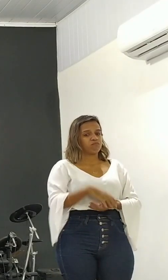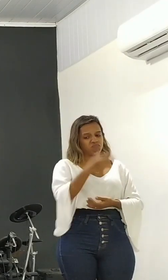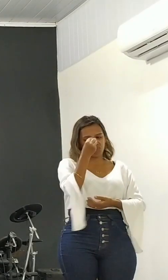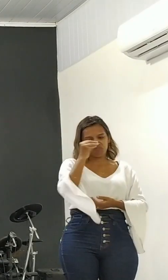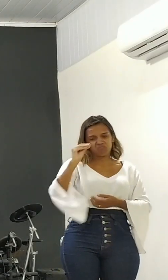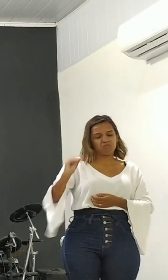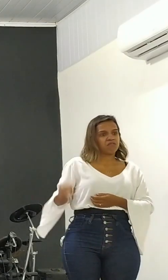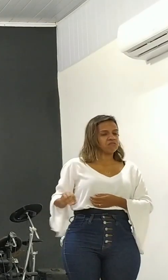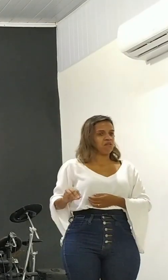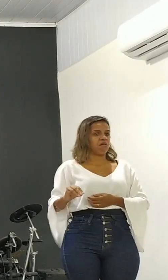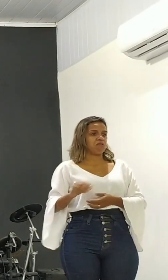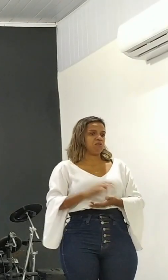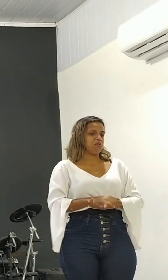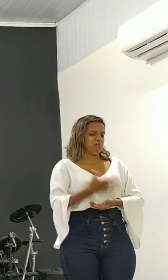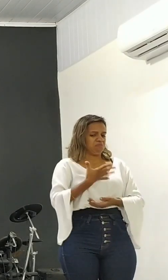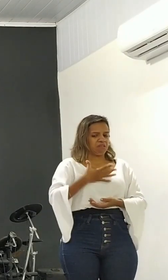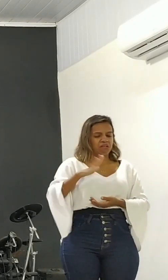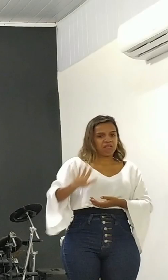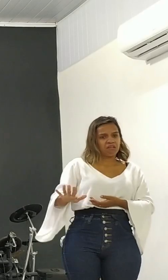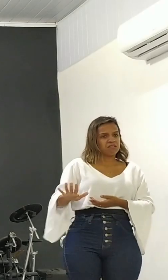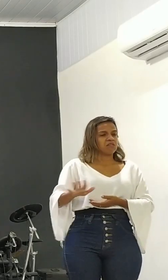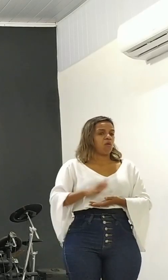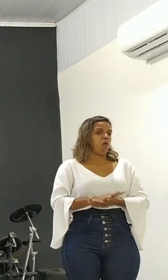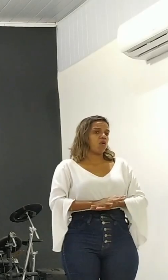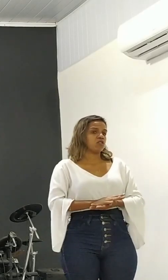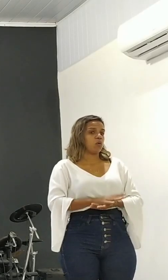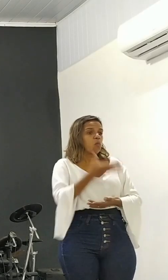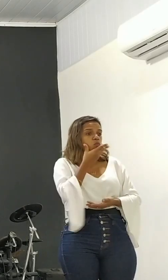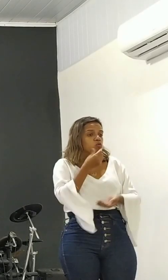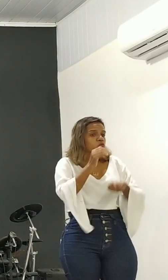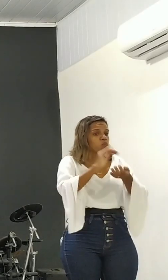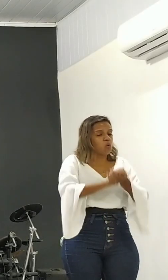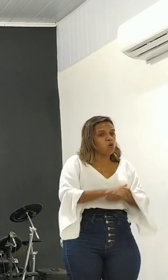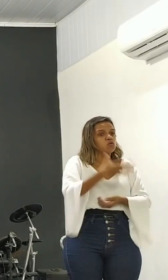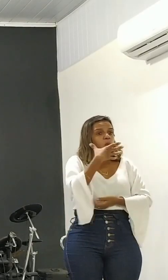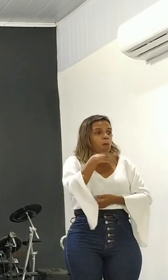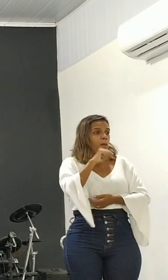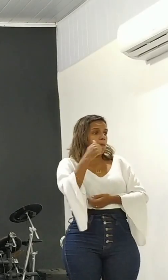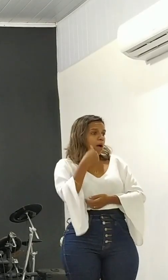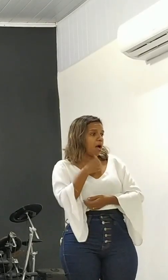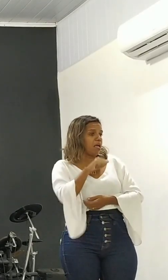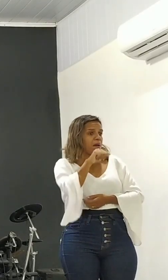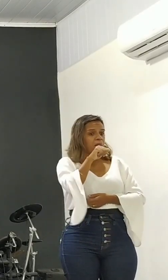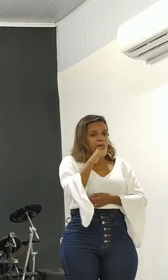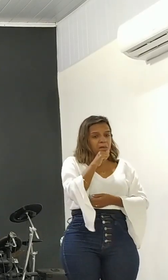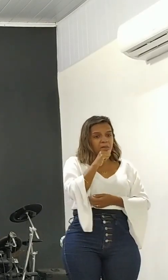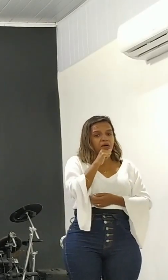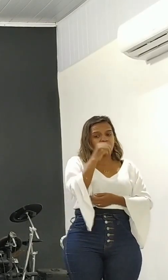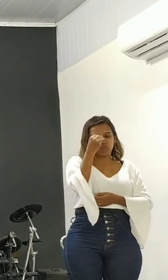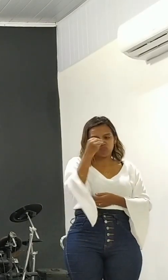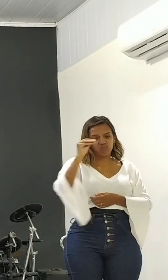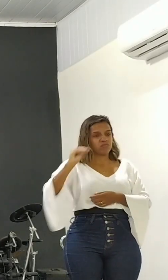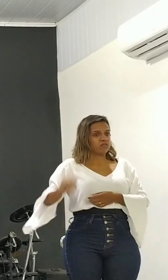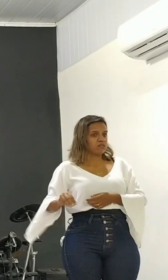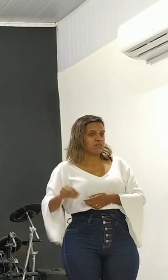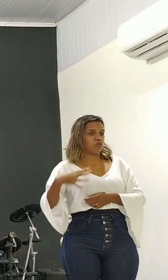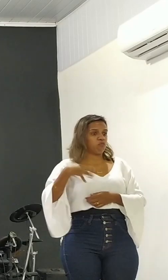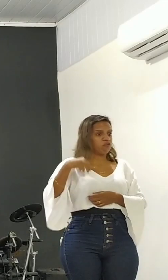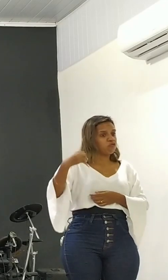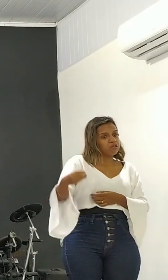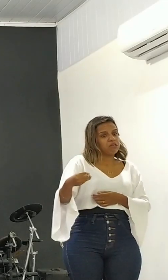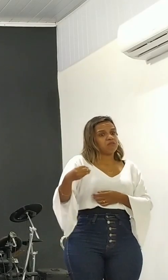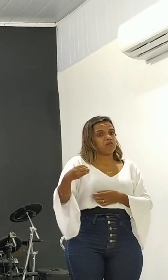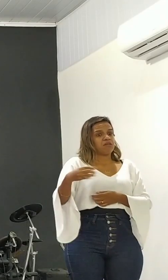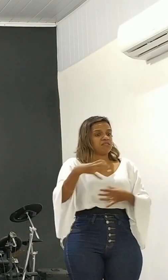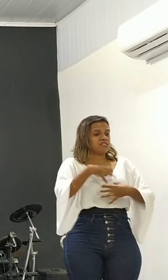O marido insatisfeito com a mulher insatisfeita com o marido, o pai insatisfeito com o filho insatisfeito com o